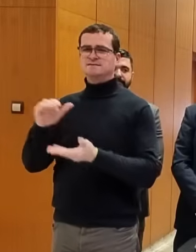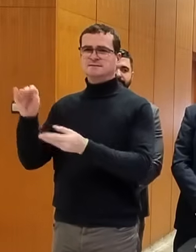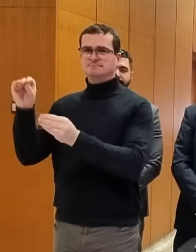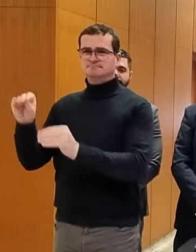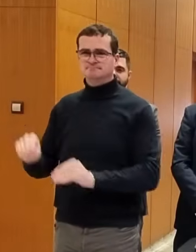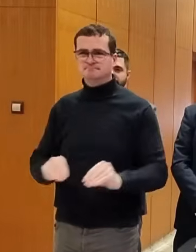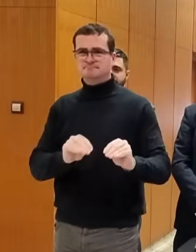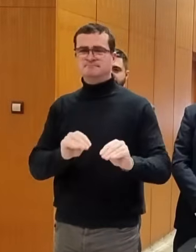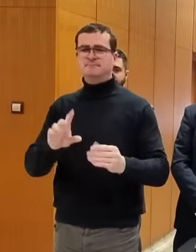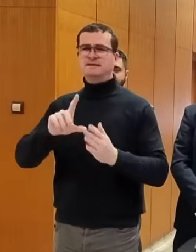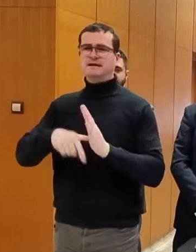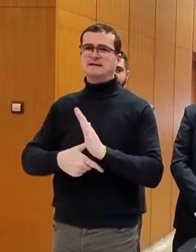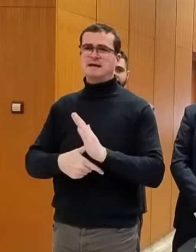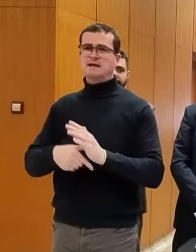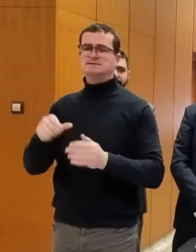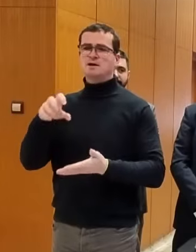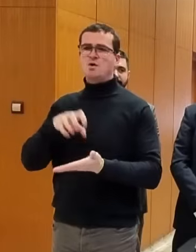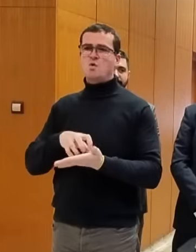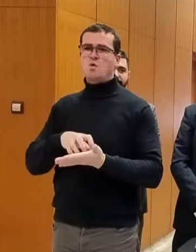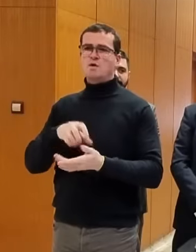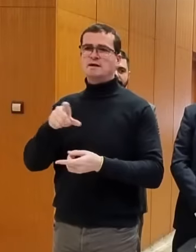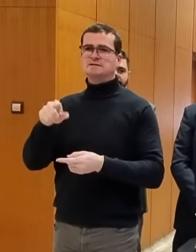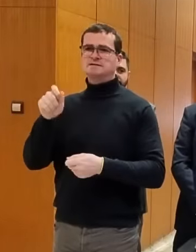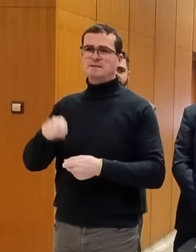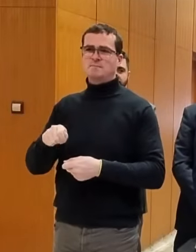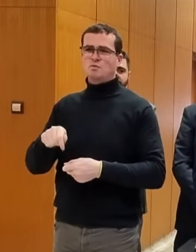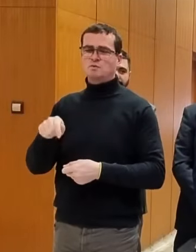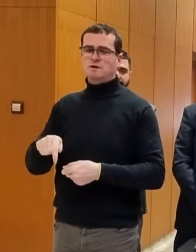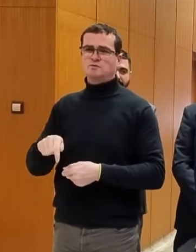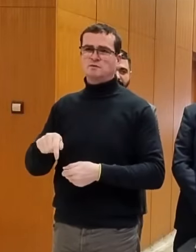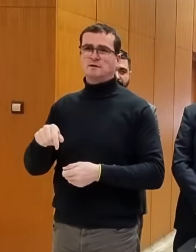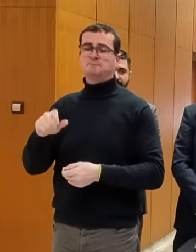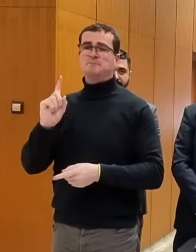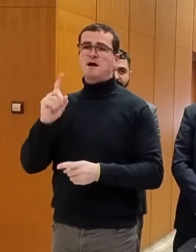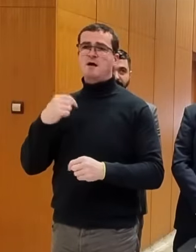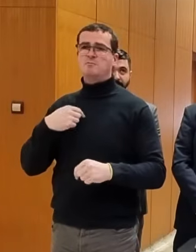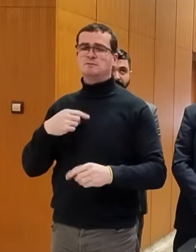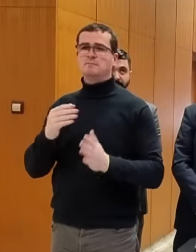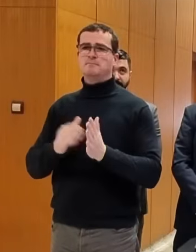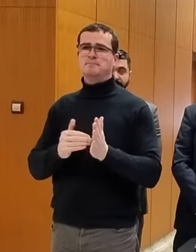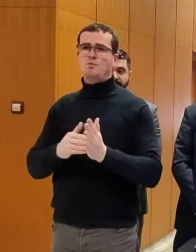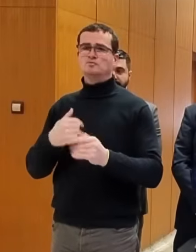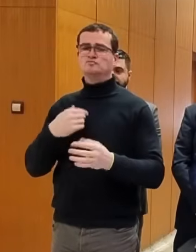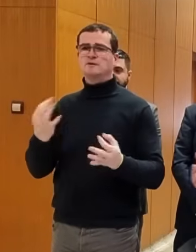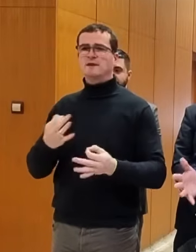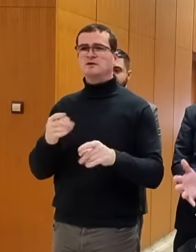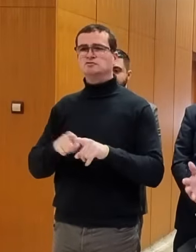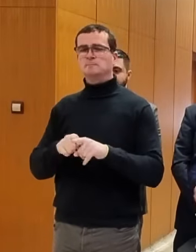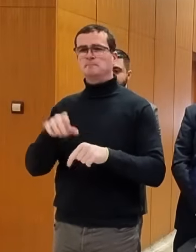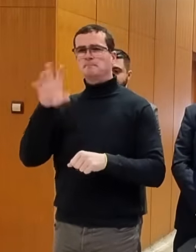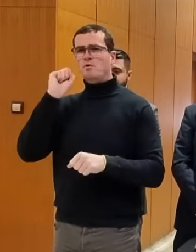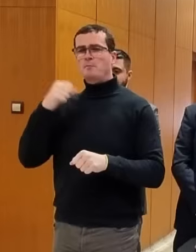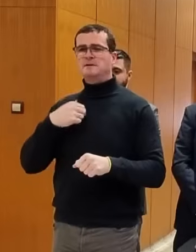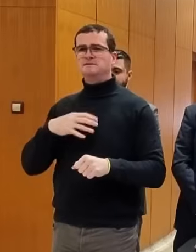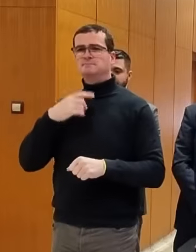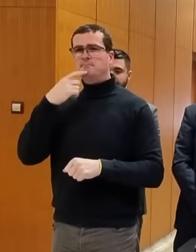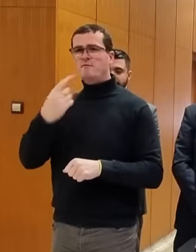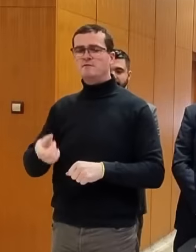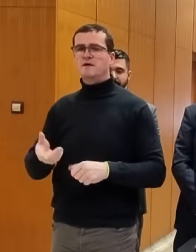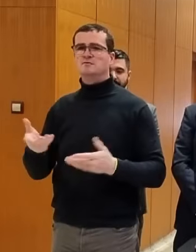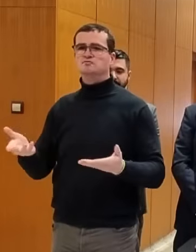na príslušné krajské a okresné prokuratúry. Aby som použil niečo také pochopiteľné, chcem povedať,